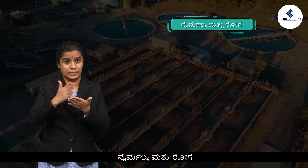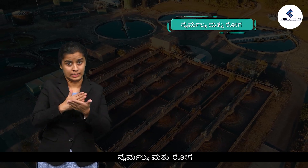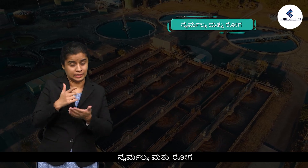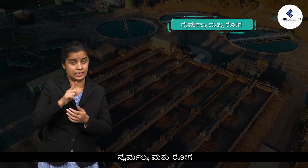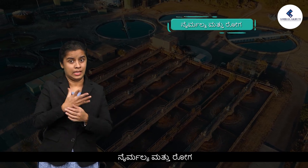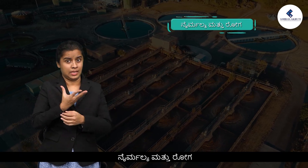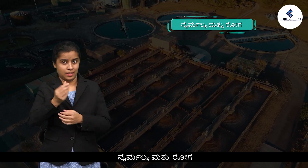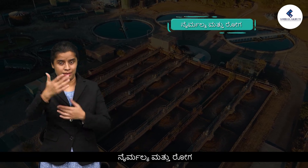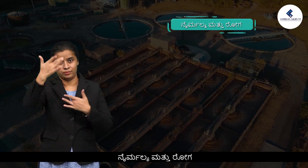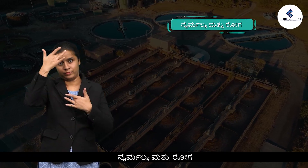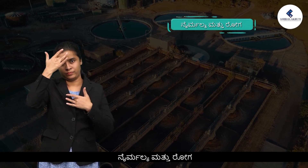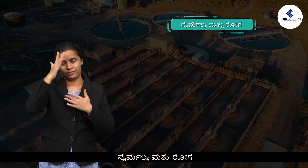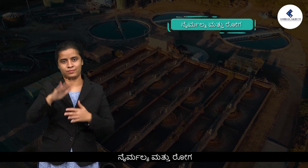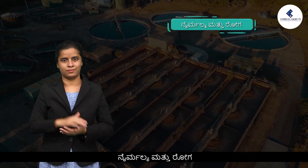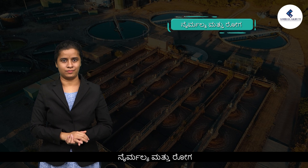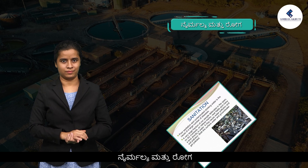ರೋಗ.